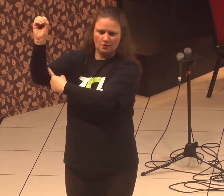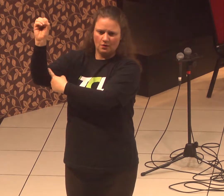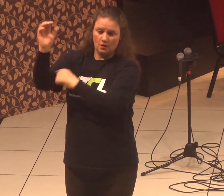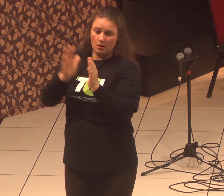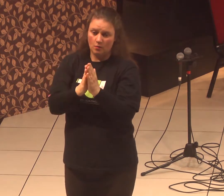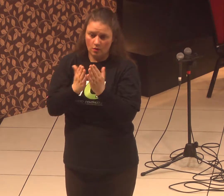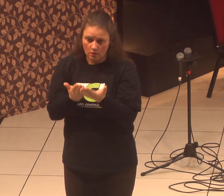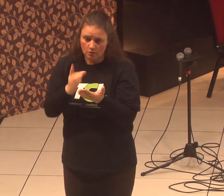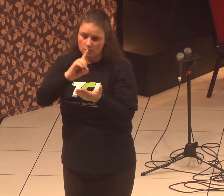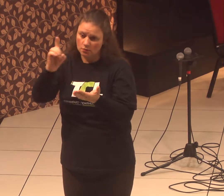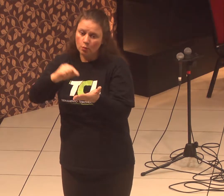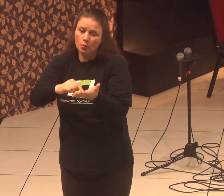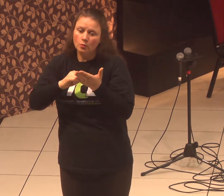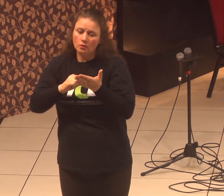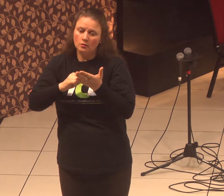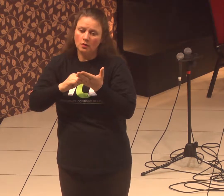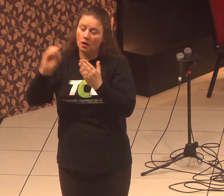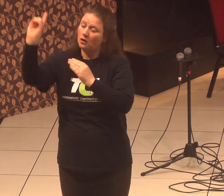terra e debaixo da terra.